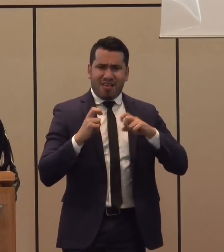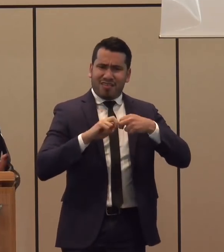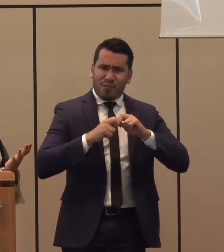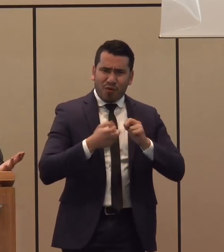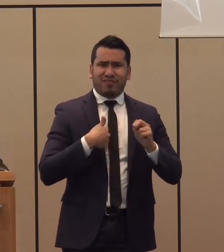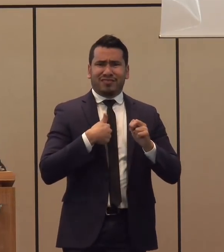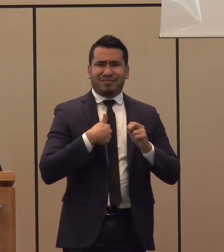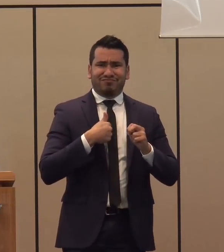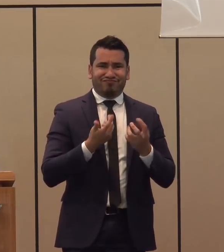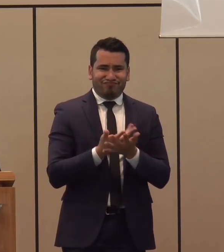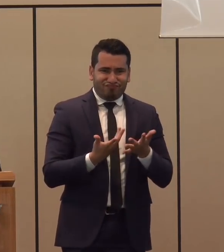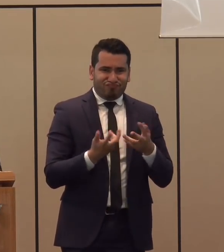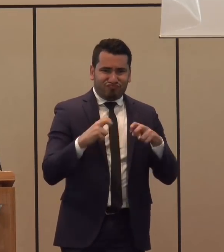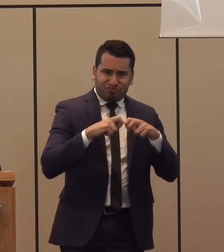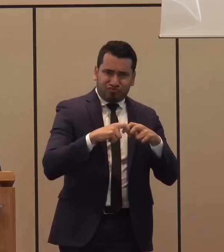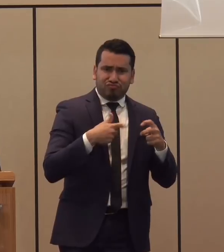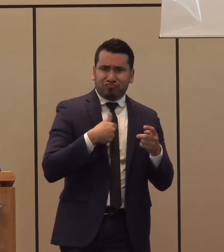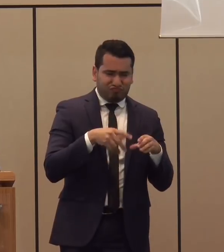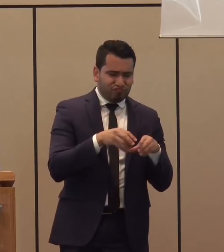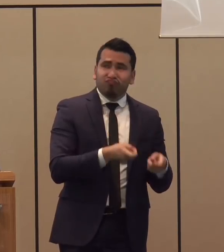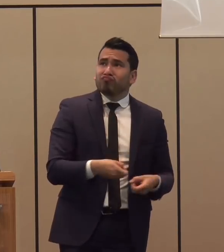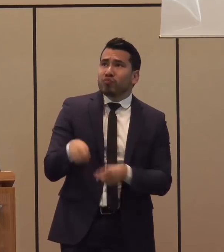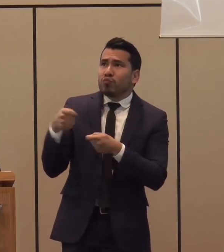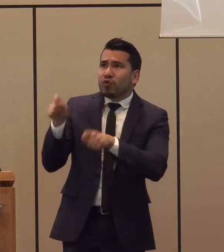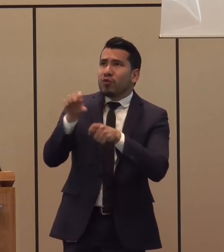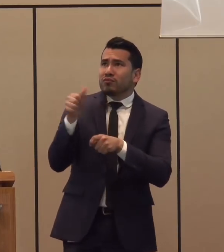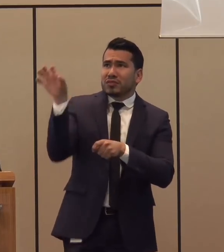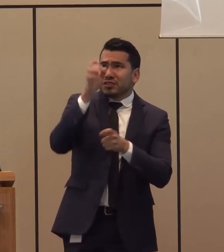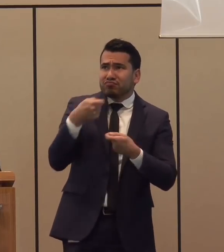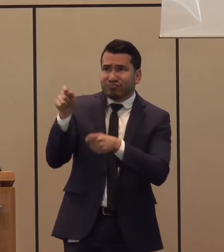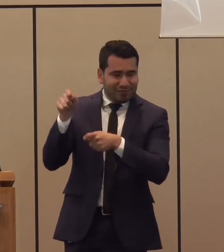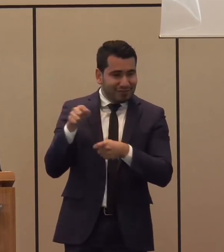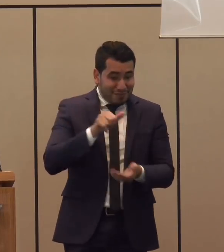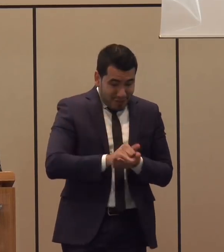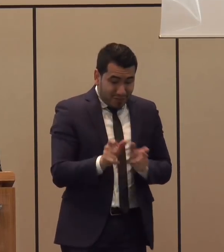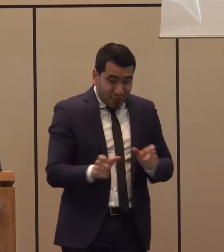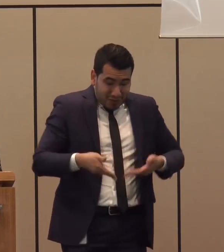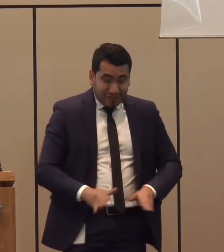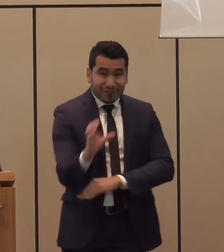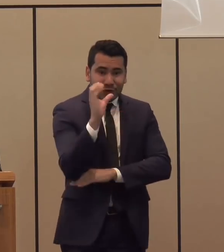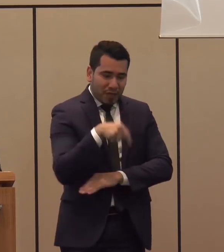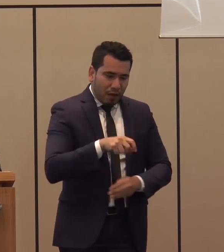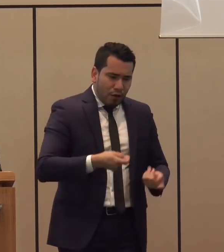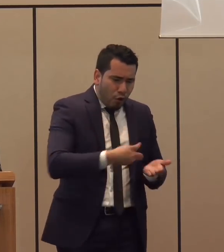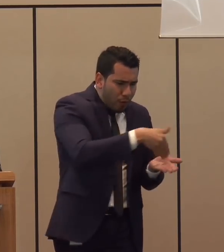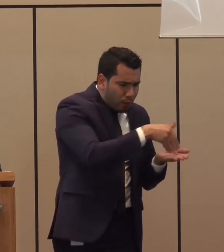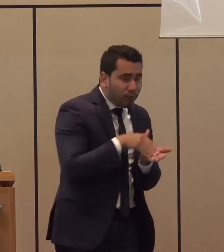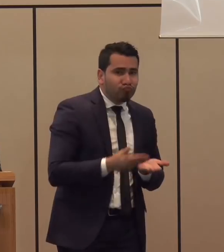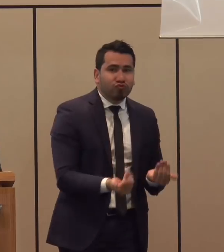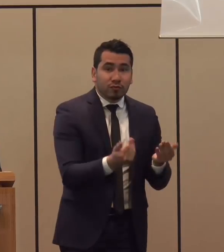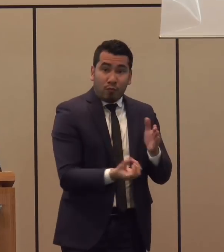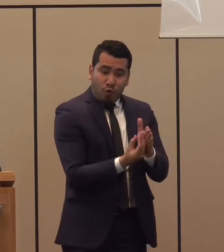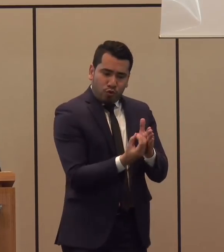pues que los colombianos los compremos para los regalos que ustedes quieran dar en navidad tenemos productos de muy buena